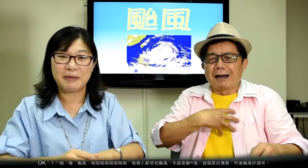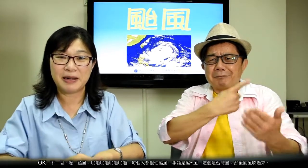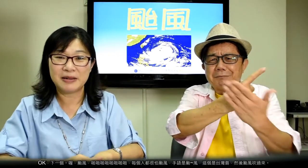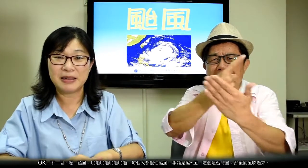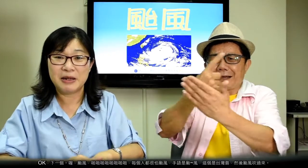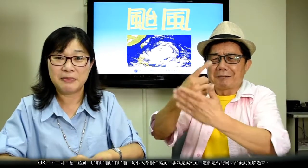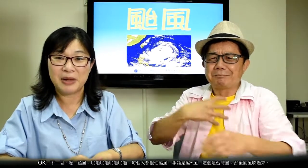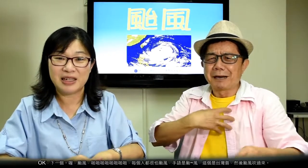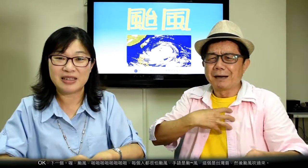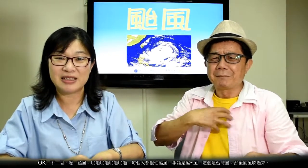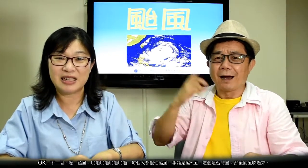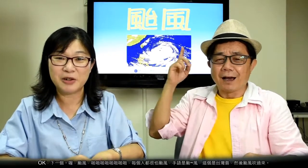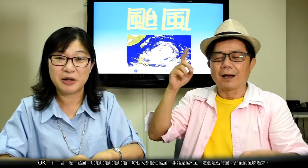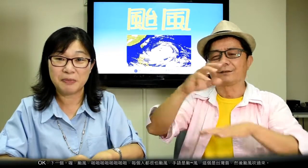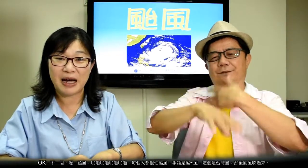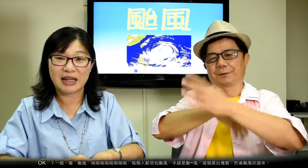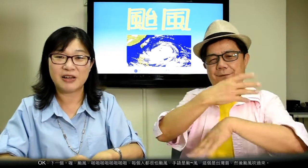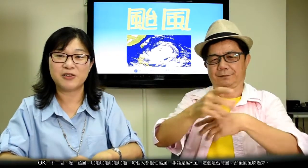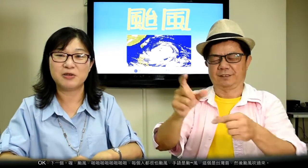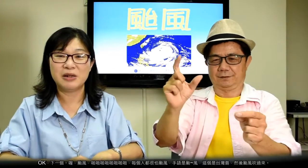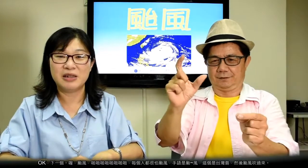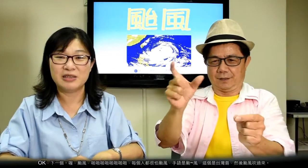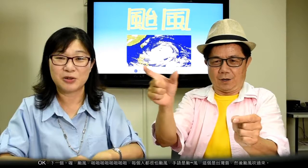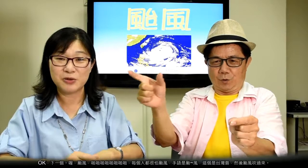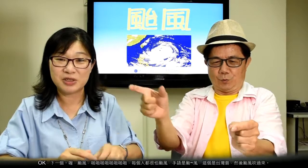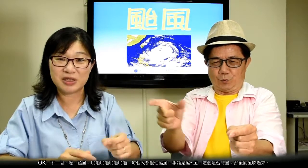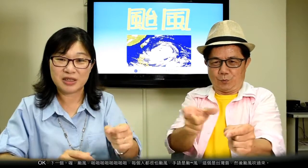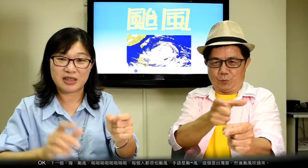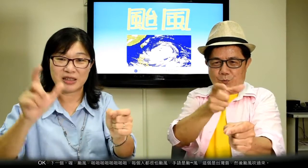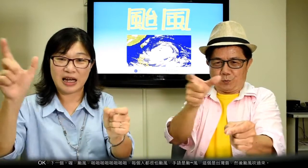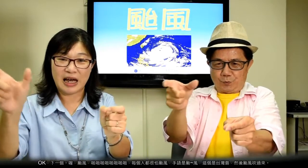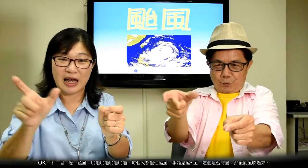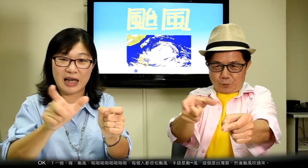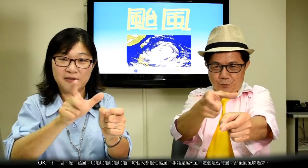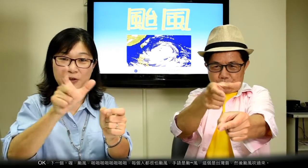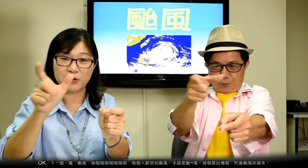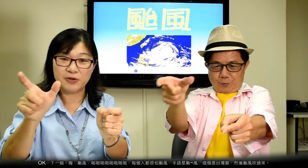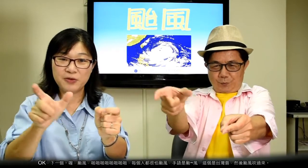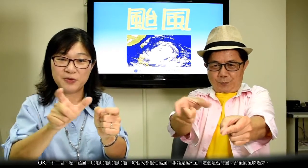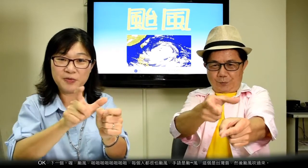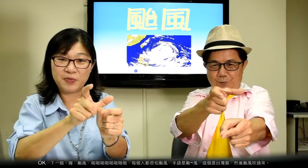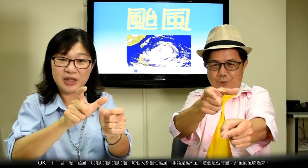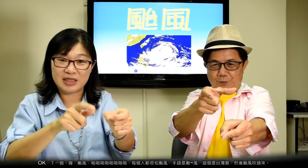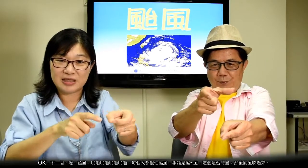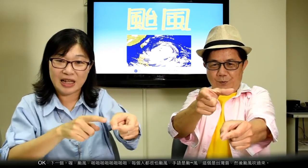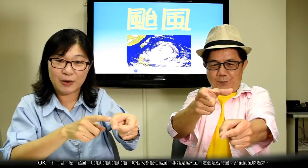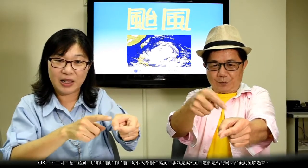啪，每个人都很怕台风，手语是台风，这个是台湾